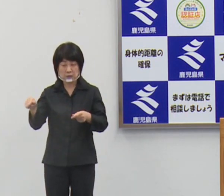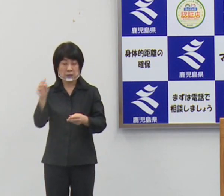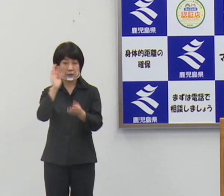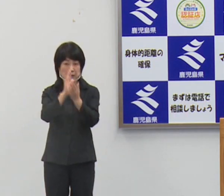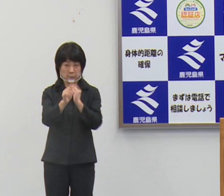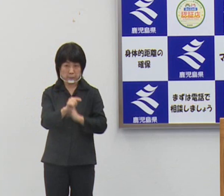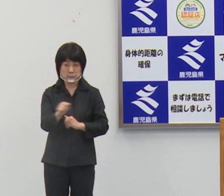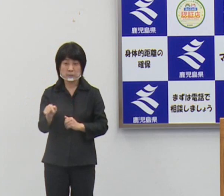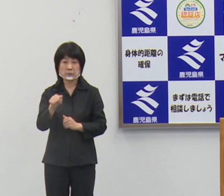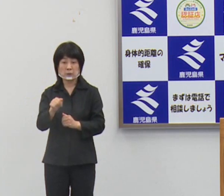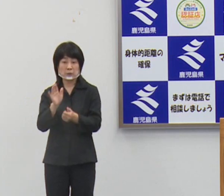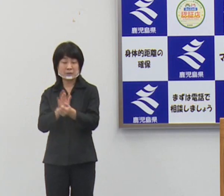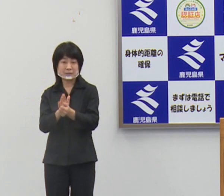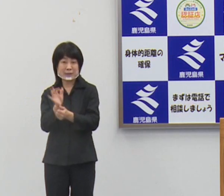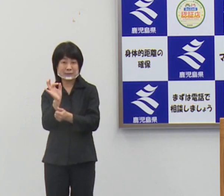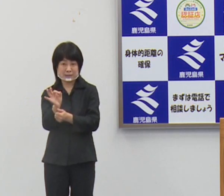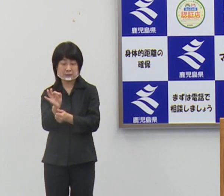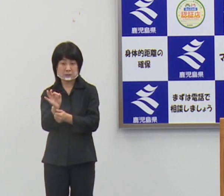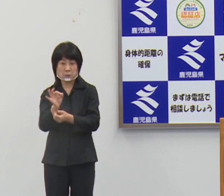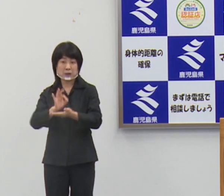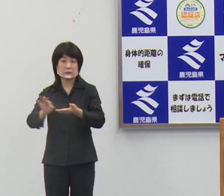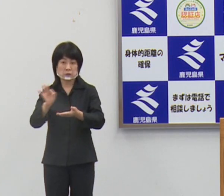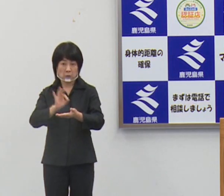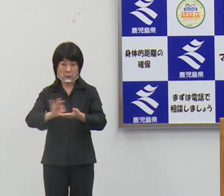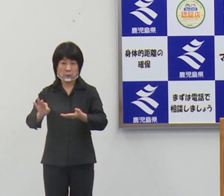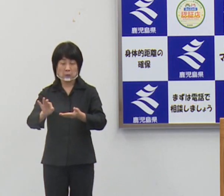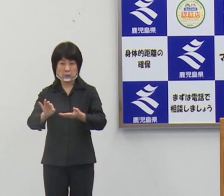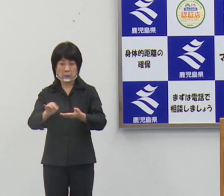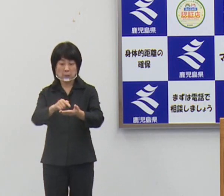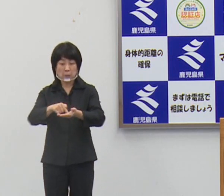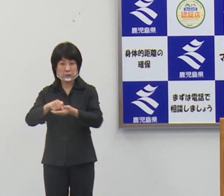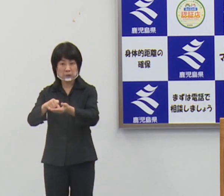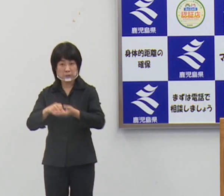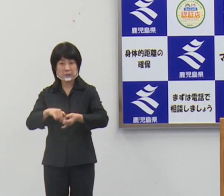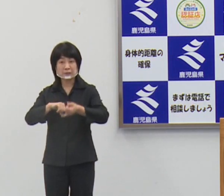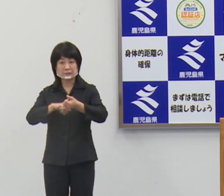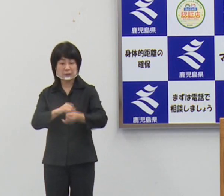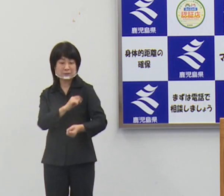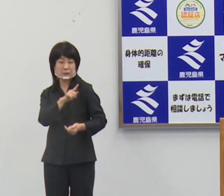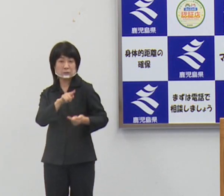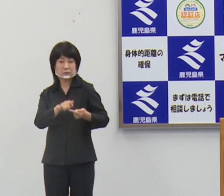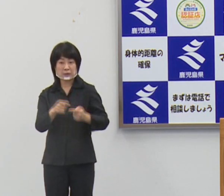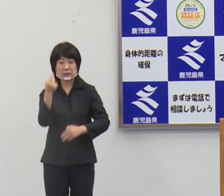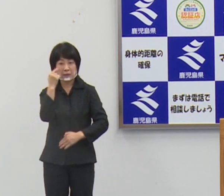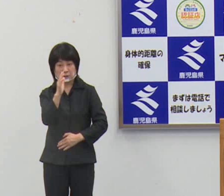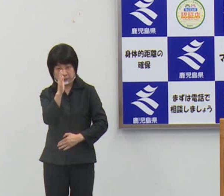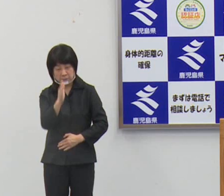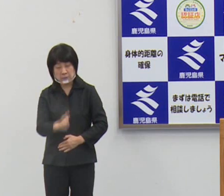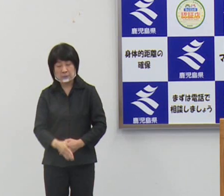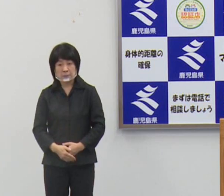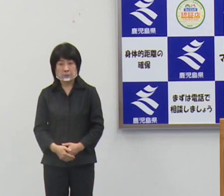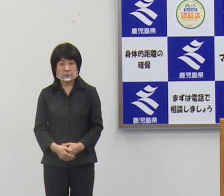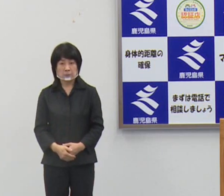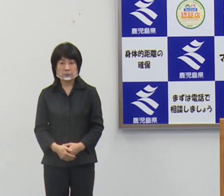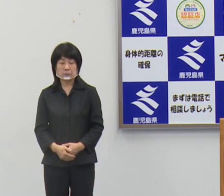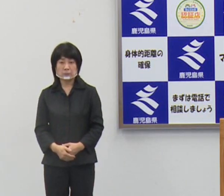のこうした支援金の活用をぜひ積極的にお考えいただければと思います